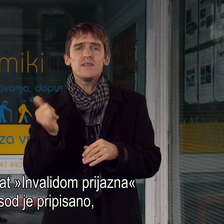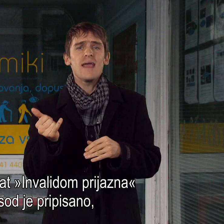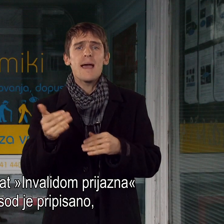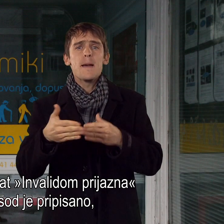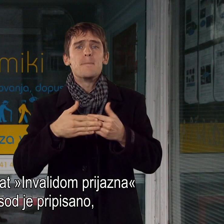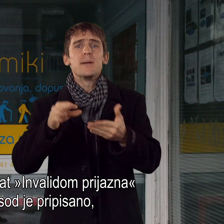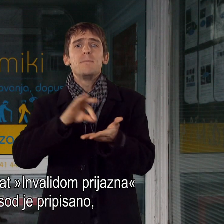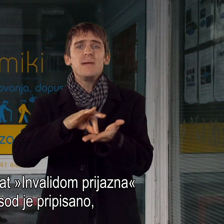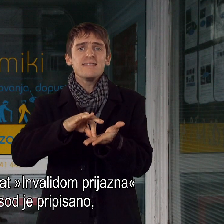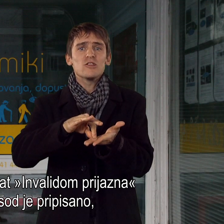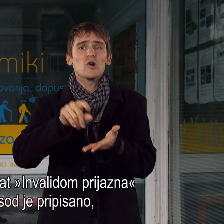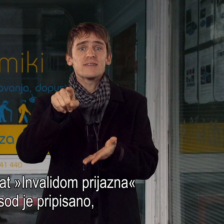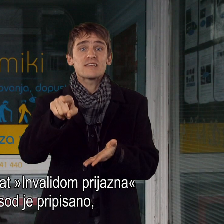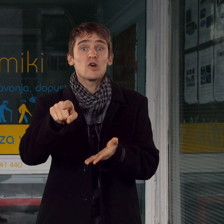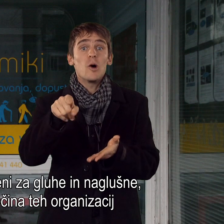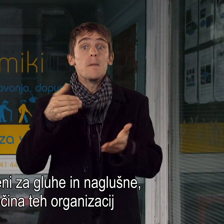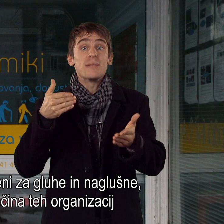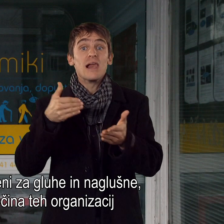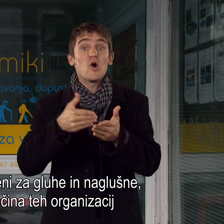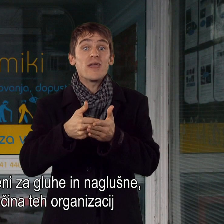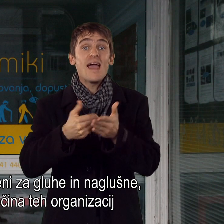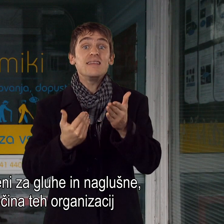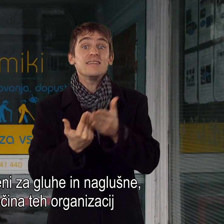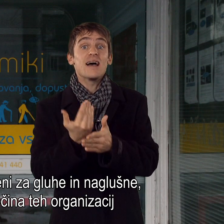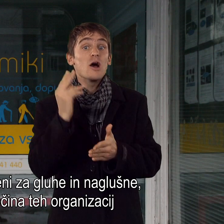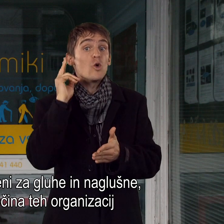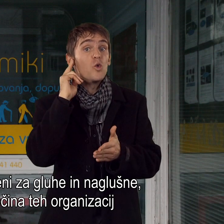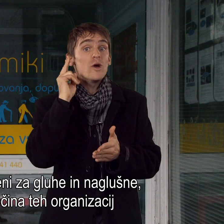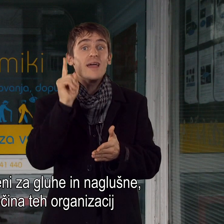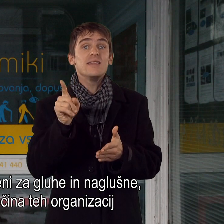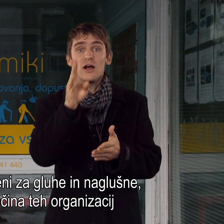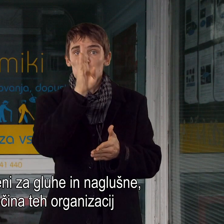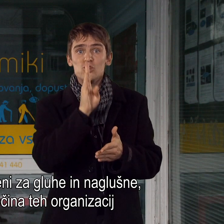je pripisano, da so prilagojeni za gluhe in naglušne.